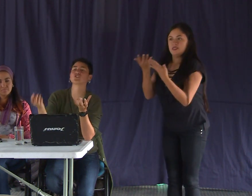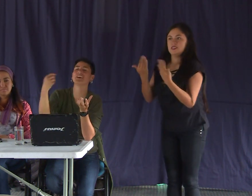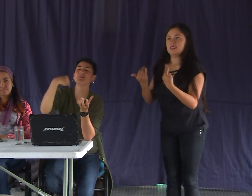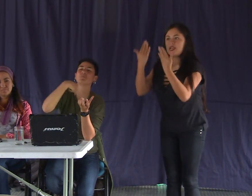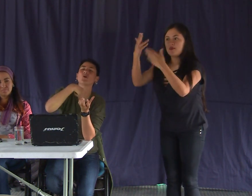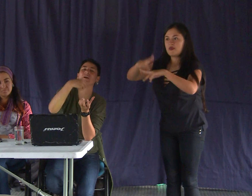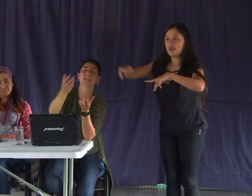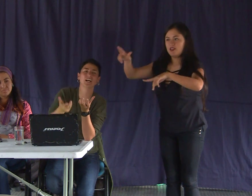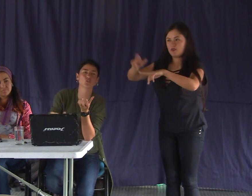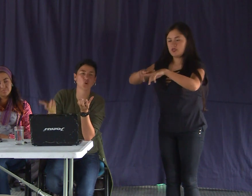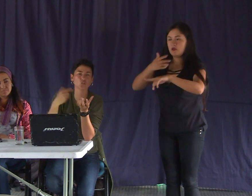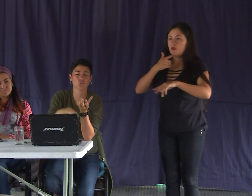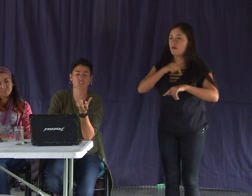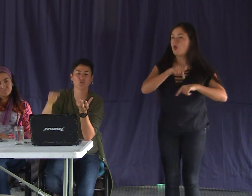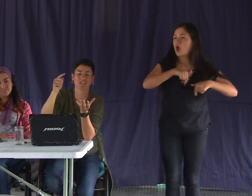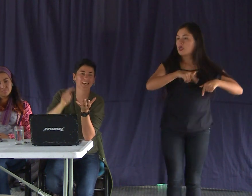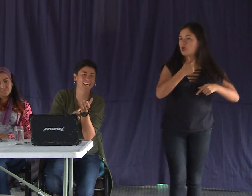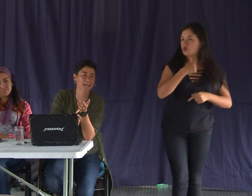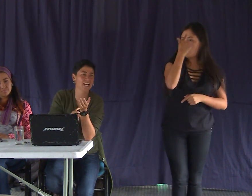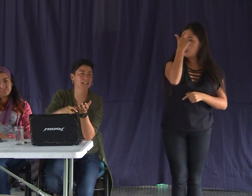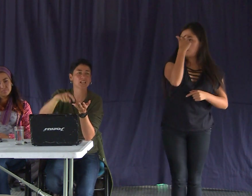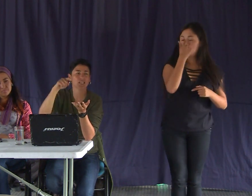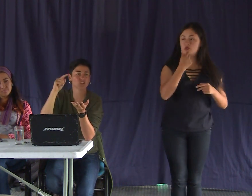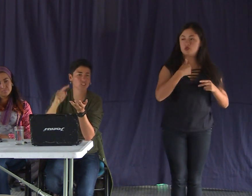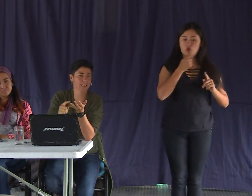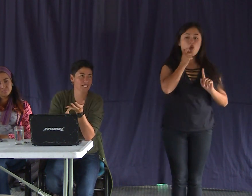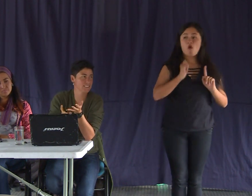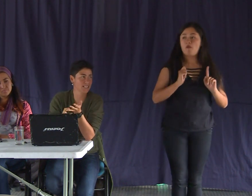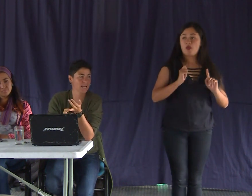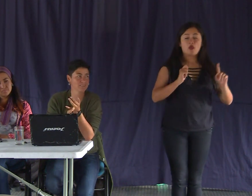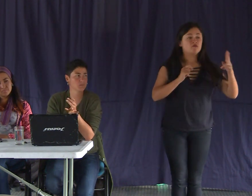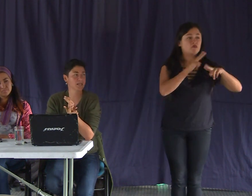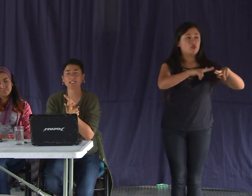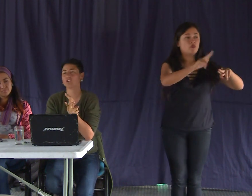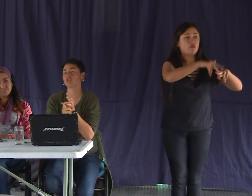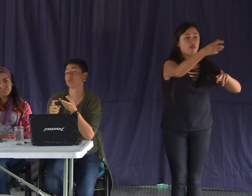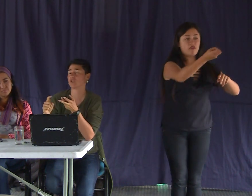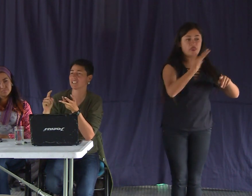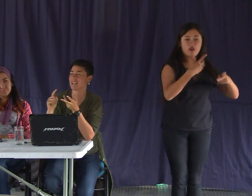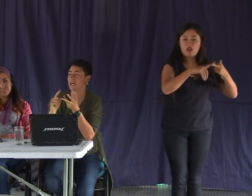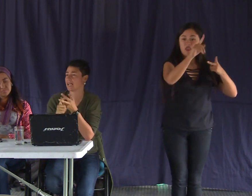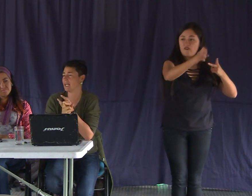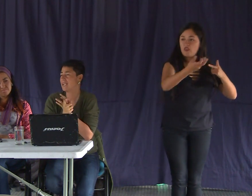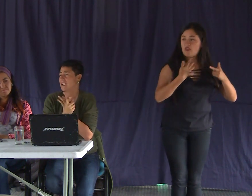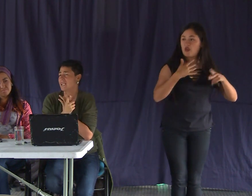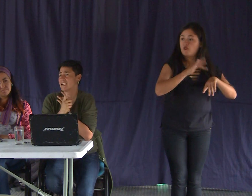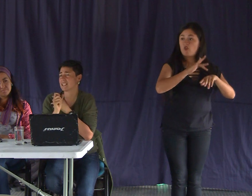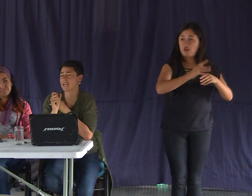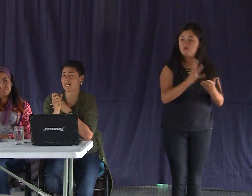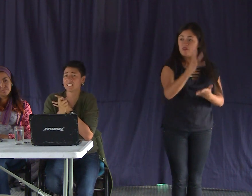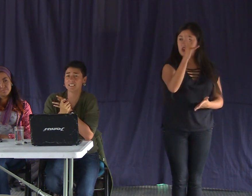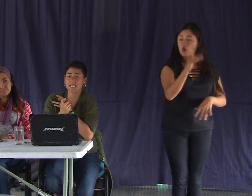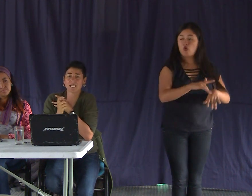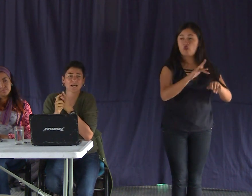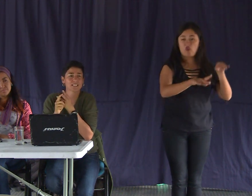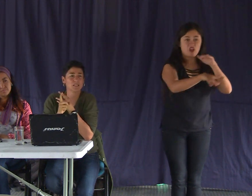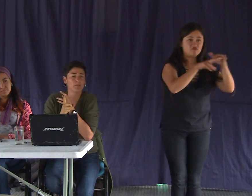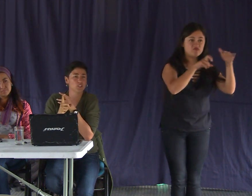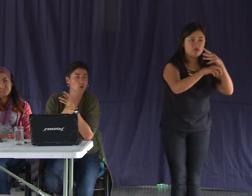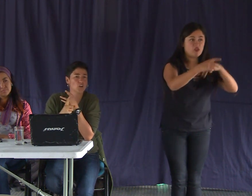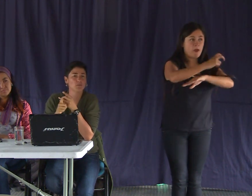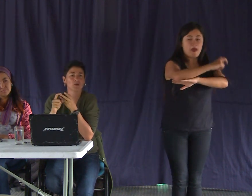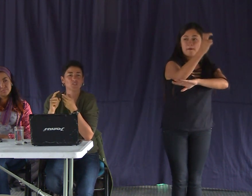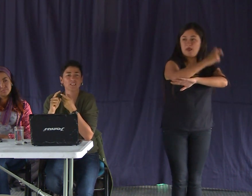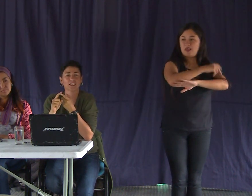es la que nos debe proveer a nosotros y nos tiene que dar y nos tiene que hacer cada vez más ricos, por eso hay que sacarle la sangre a la tierra, que es